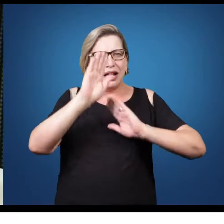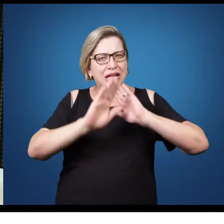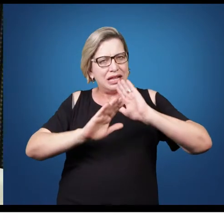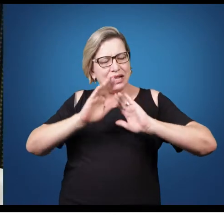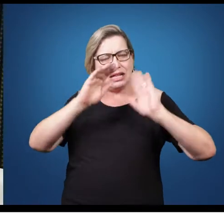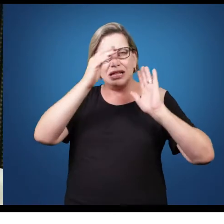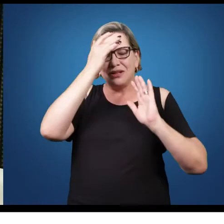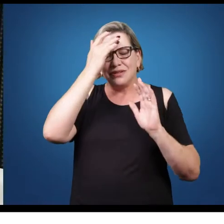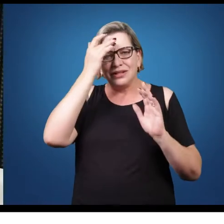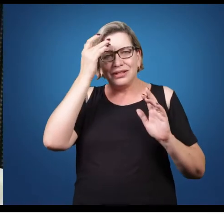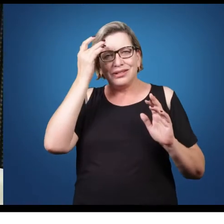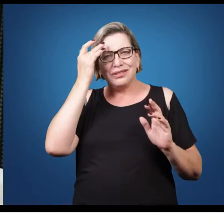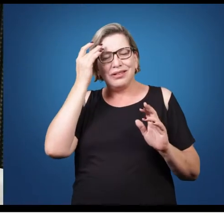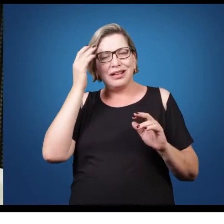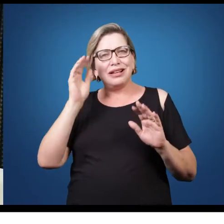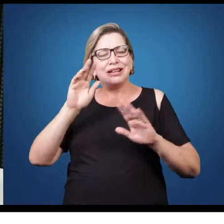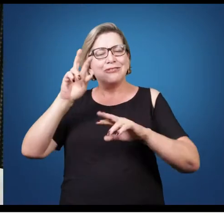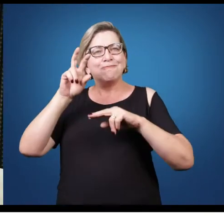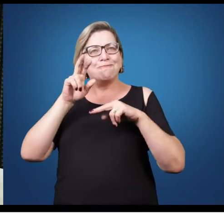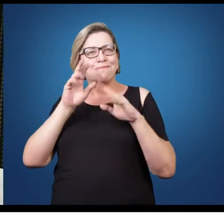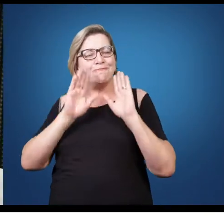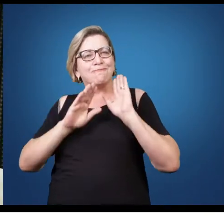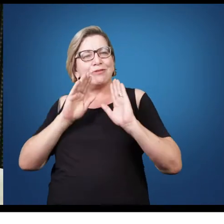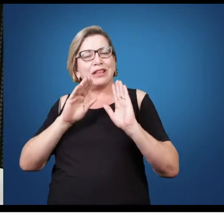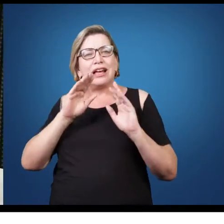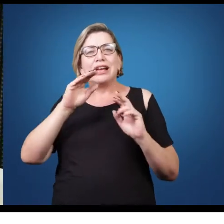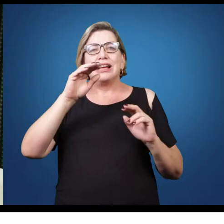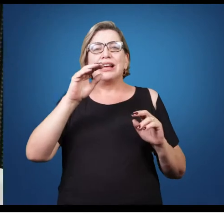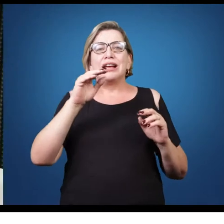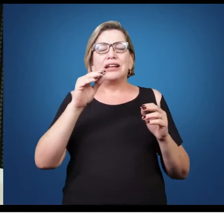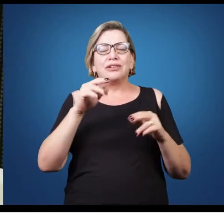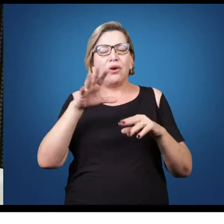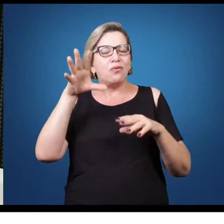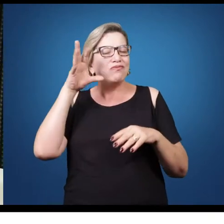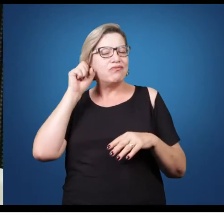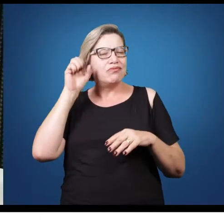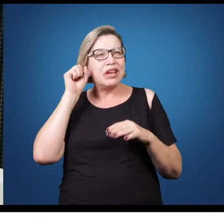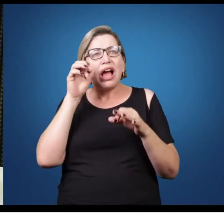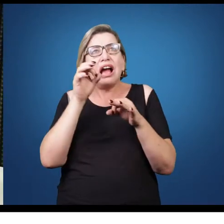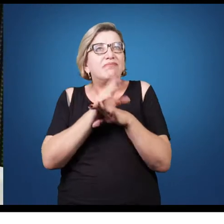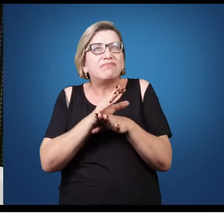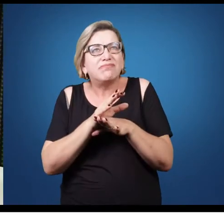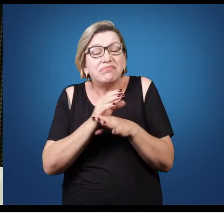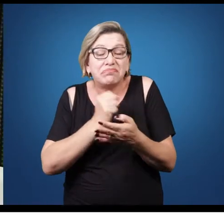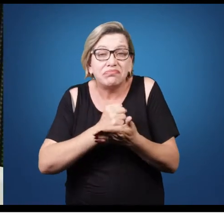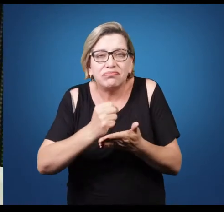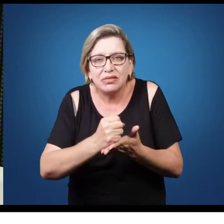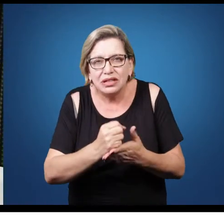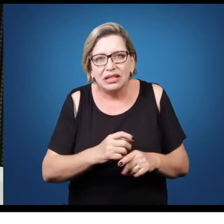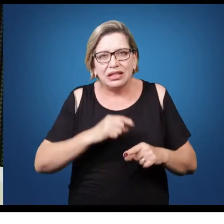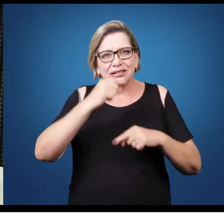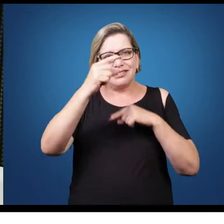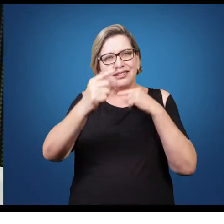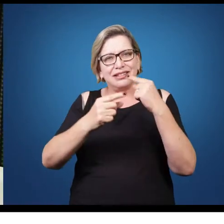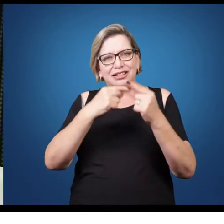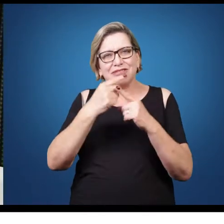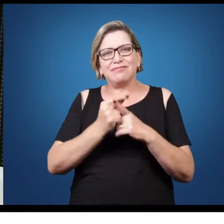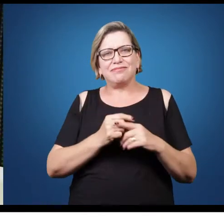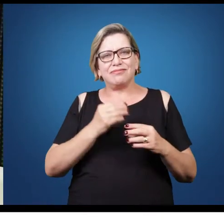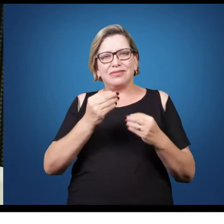pessoa a expectativa em algum momento ela chegava ele escutava acaba e passou então a partir do